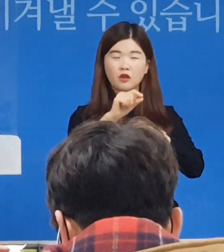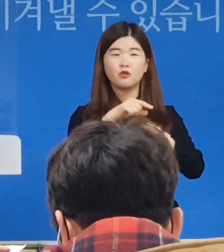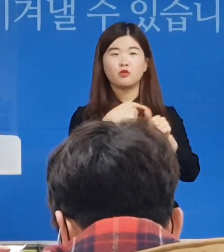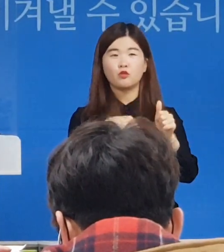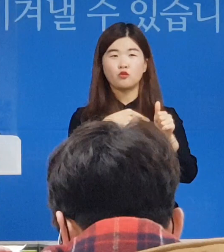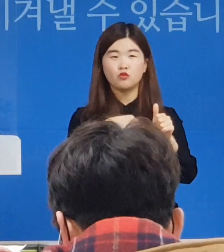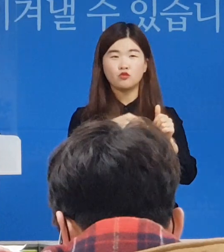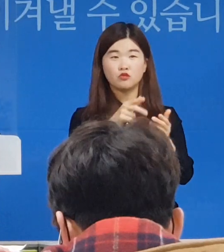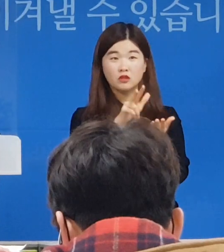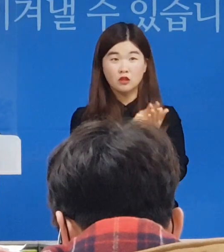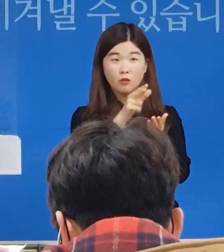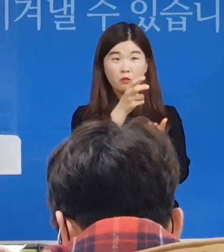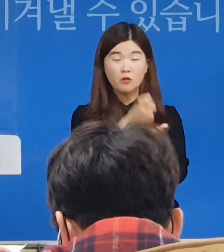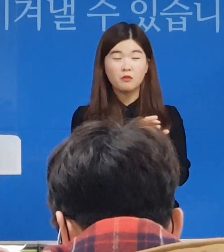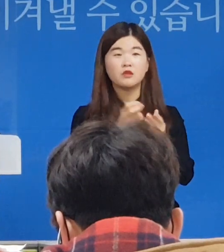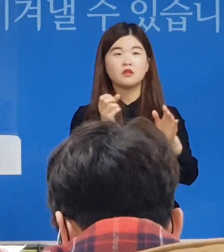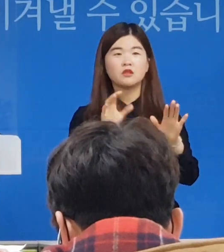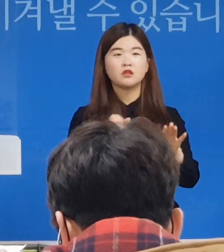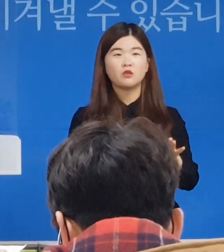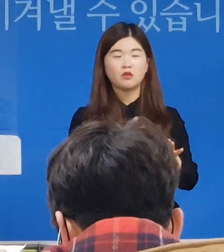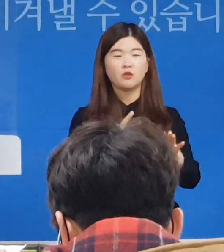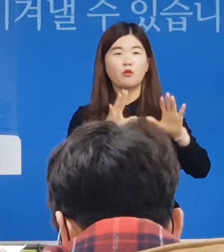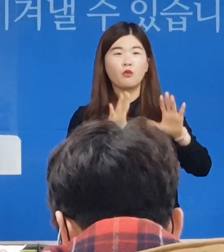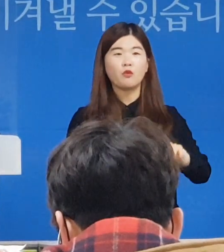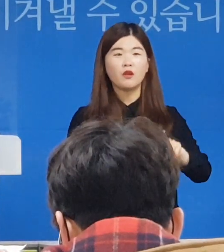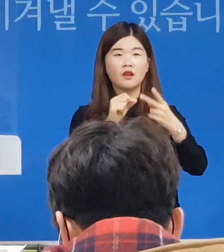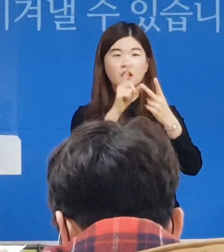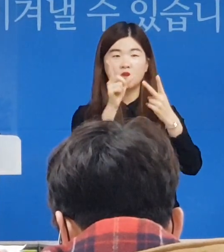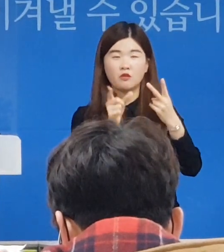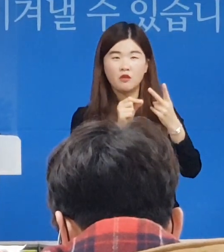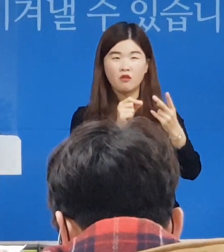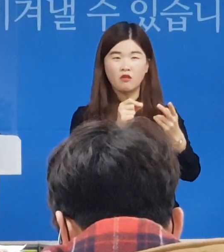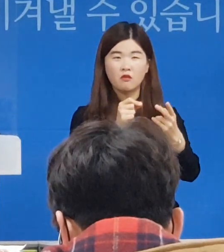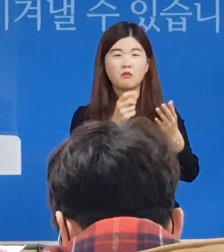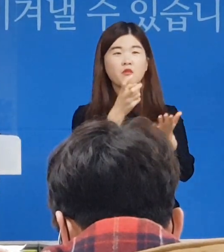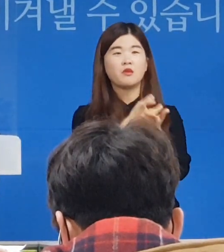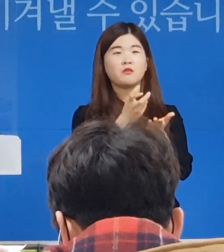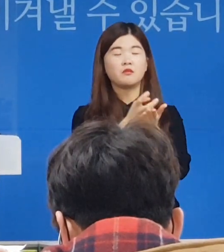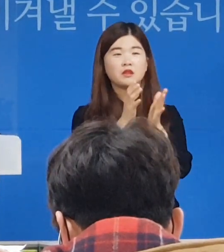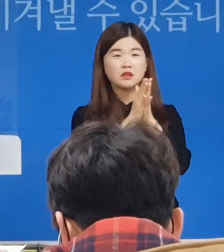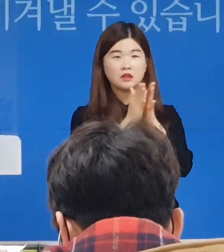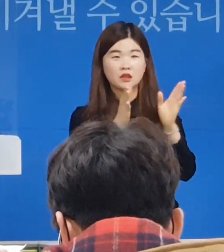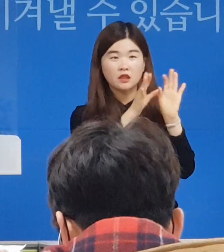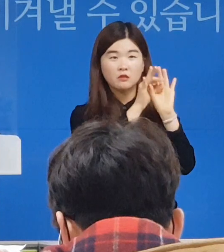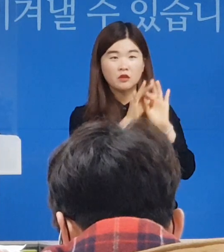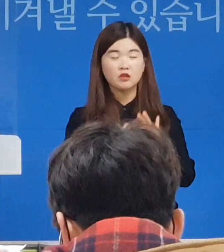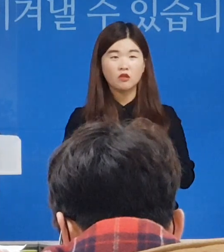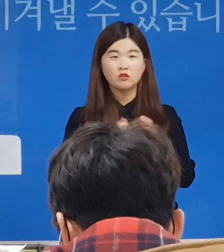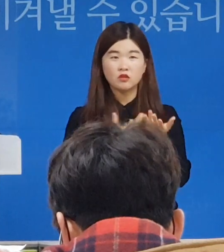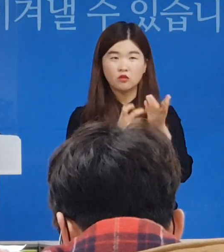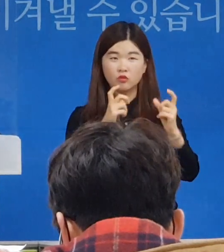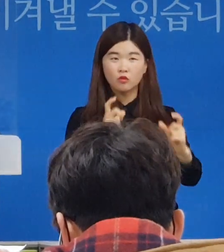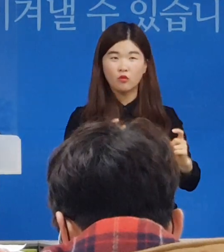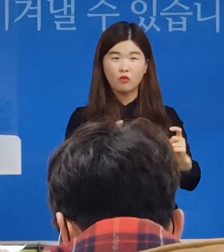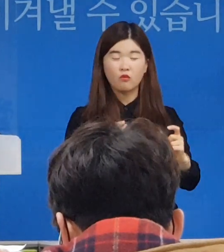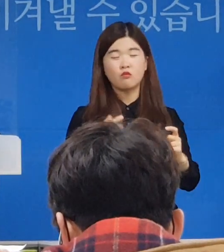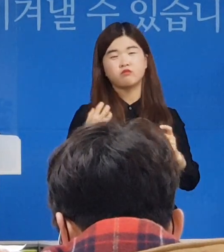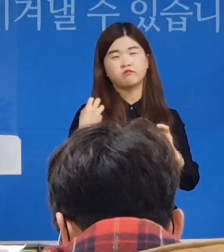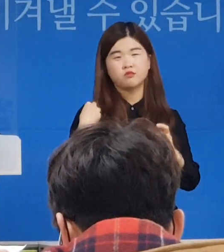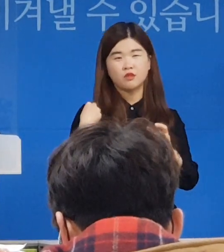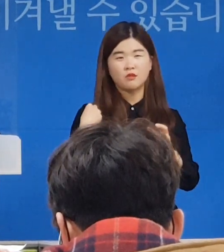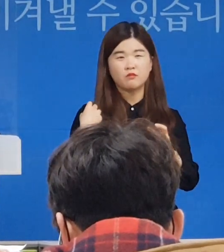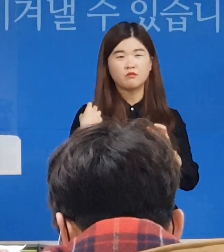지방교육재정교부법하고 금년도 2월 달에 시행령을 이제 개정하면서 지자체에 대한 분담금 조항이 들어오게 됩니다.